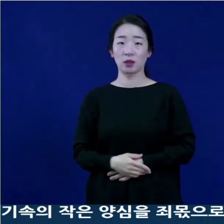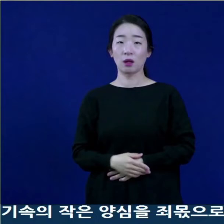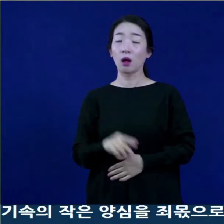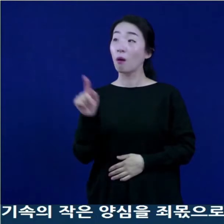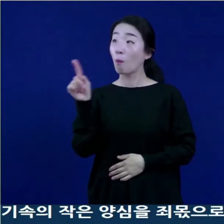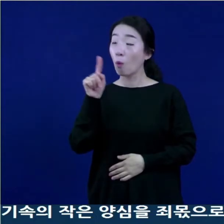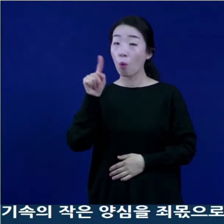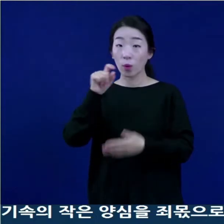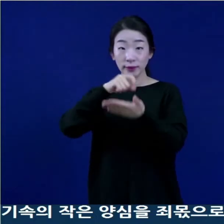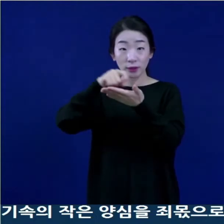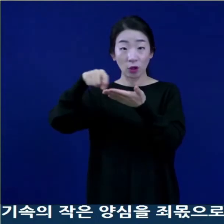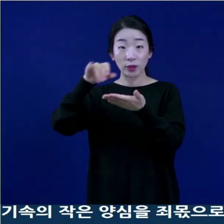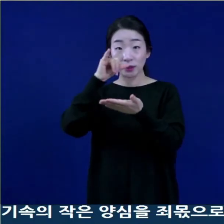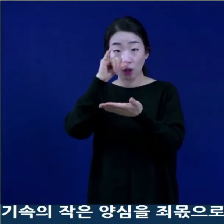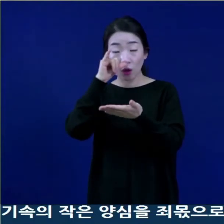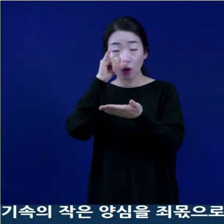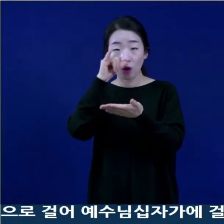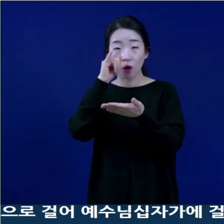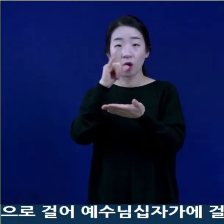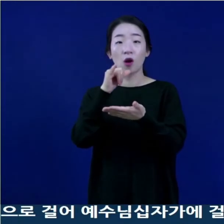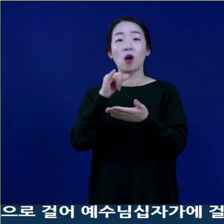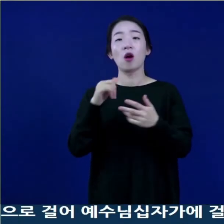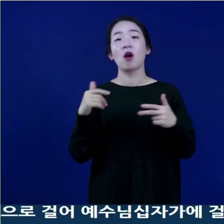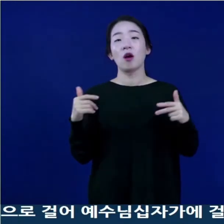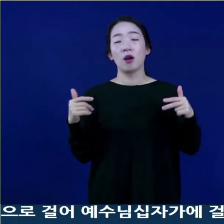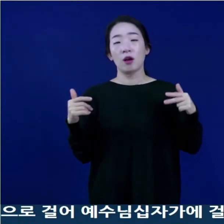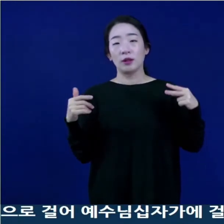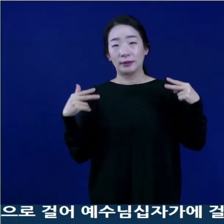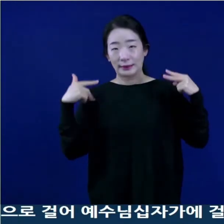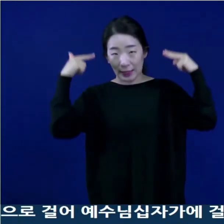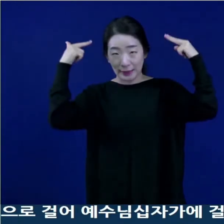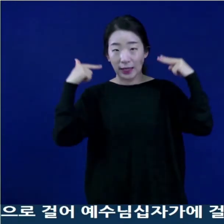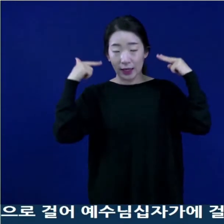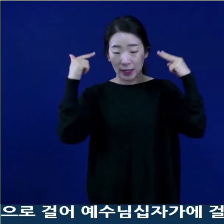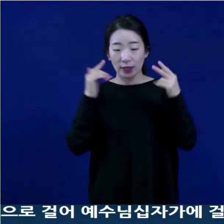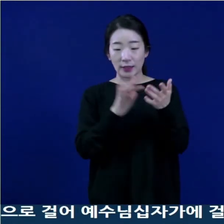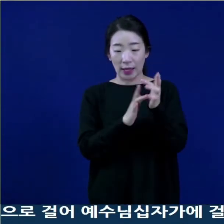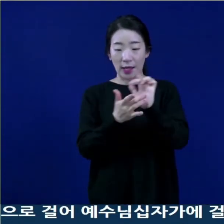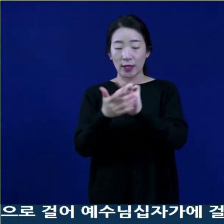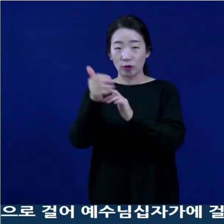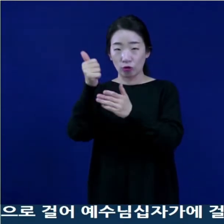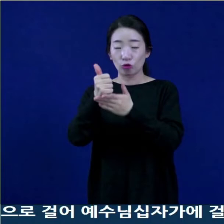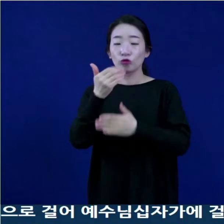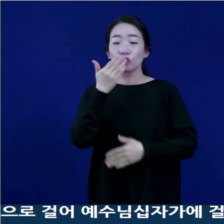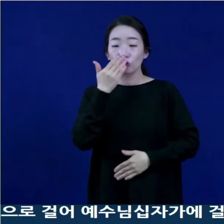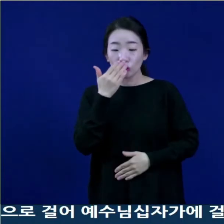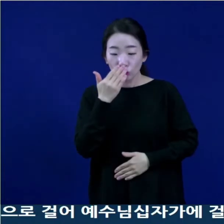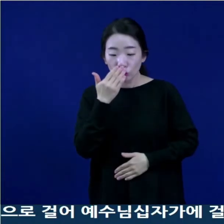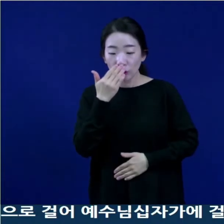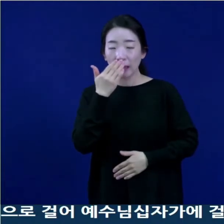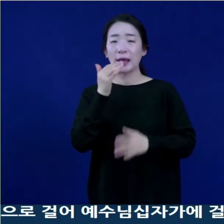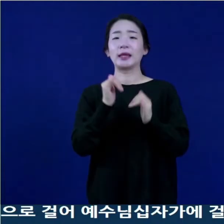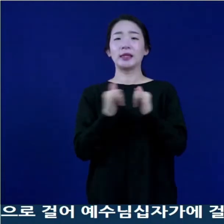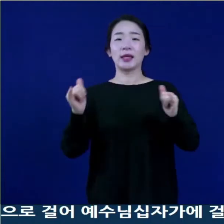있다고요? 나사렛 예수 유대인의 왕.